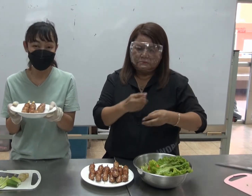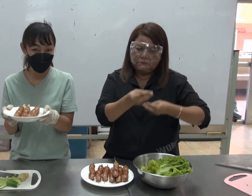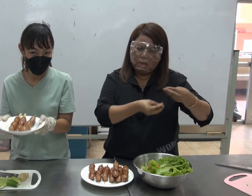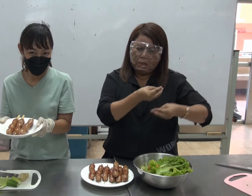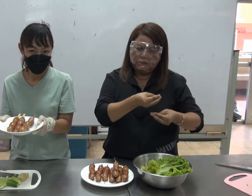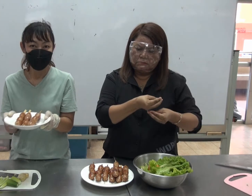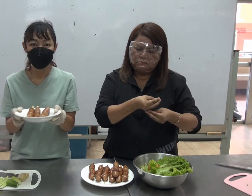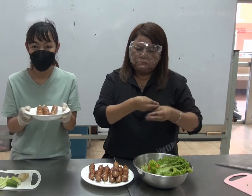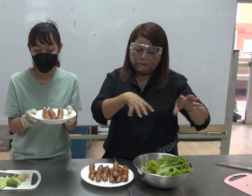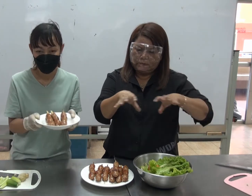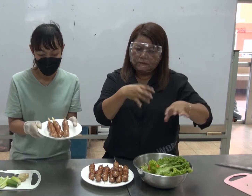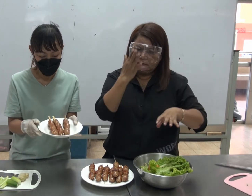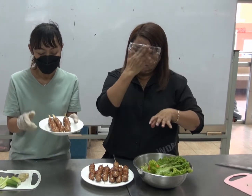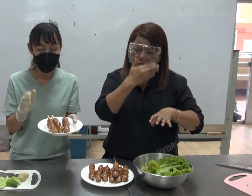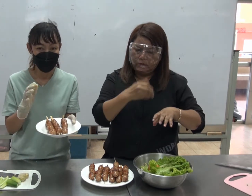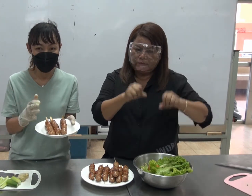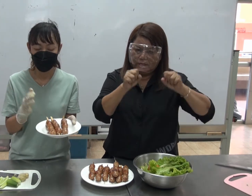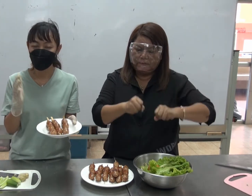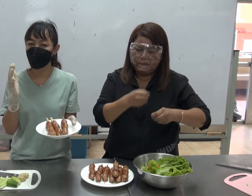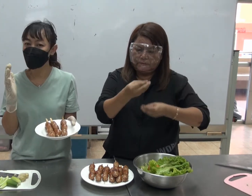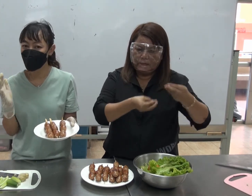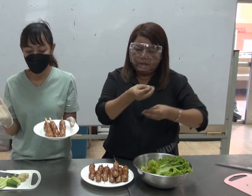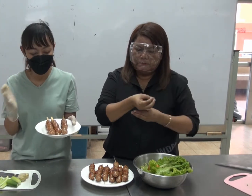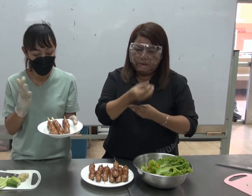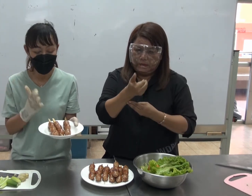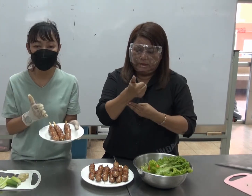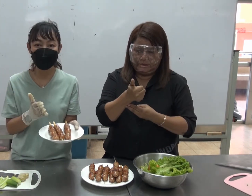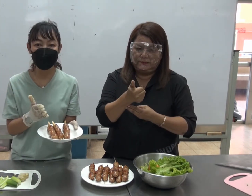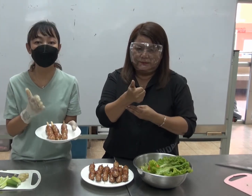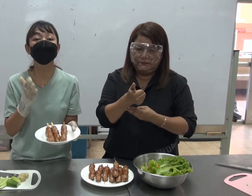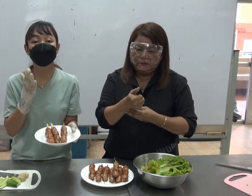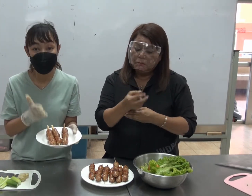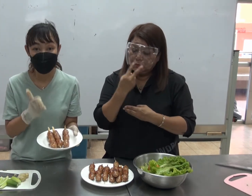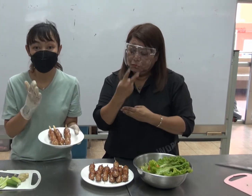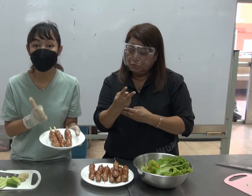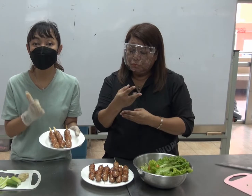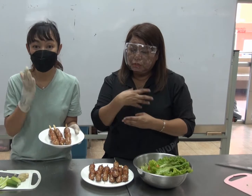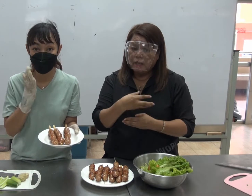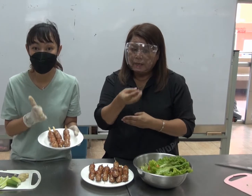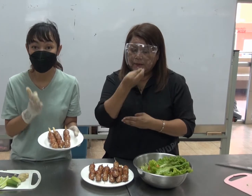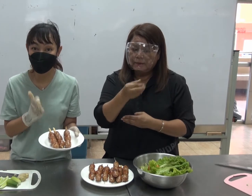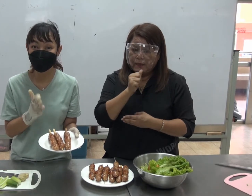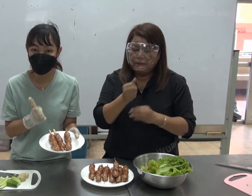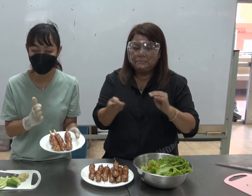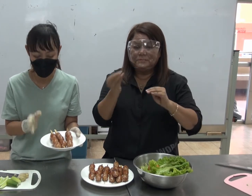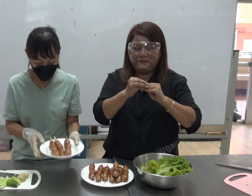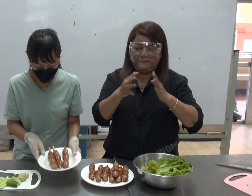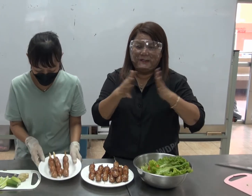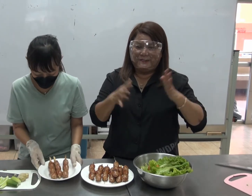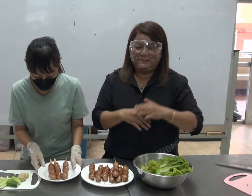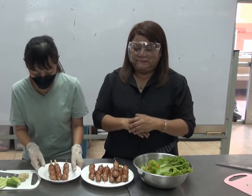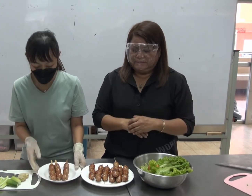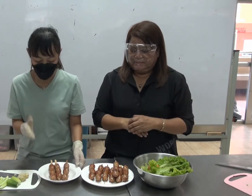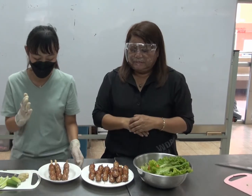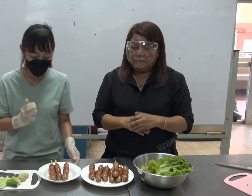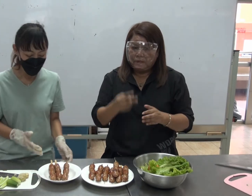าเราจัดสวยเราก็จะทำให้คนที่มาพบเห็นจานอาหารอยากรับประทานอาหารมากยิ่งขึ้นนะคะค่ะ